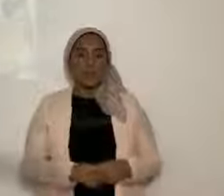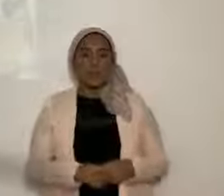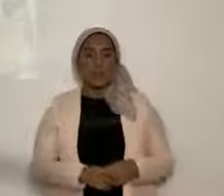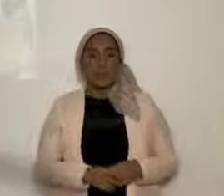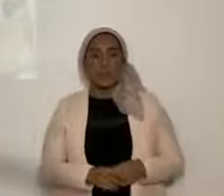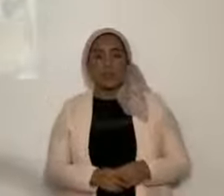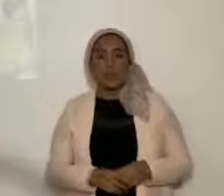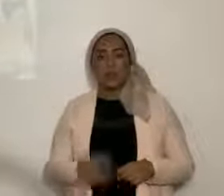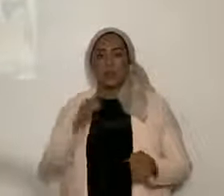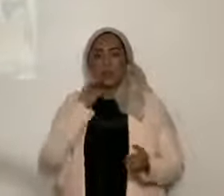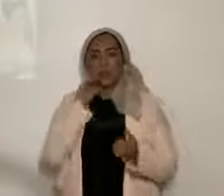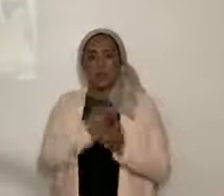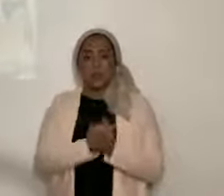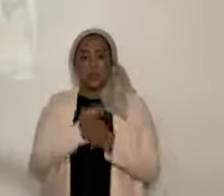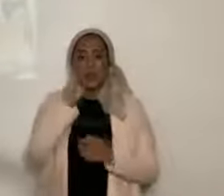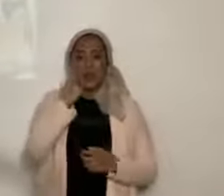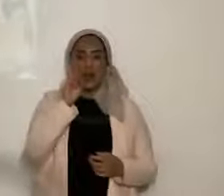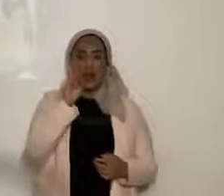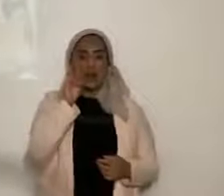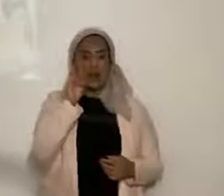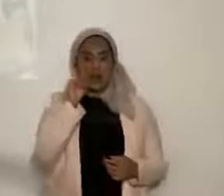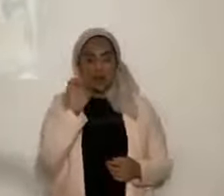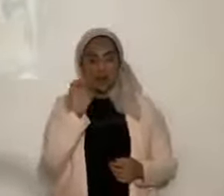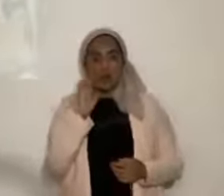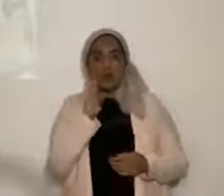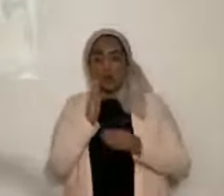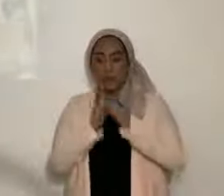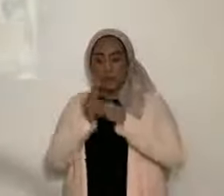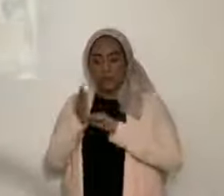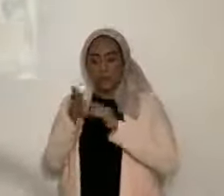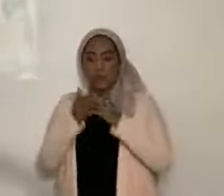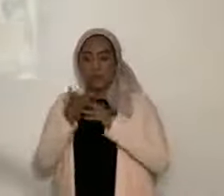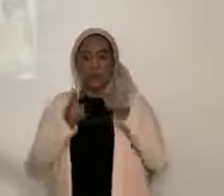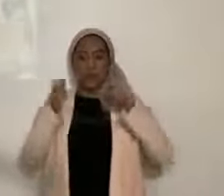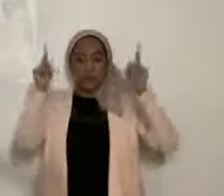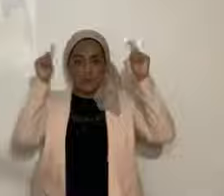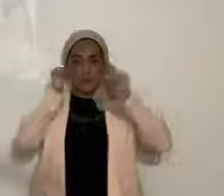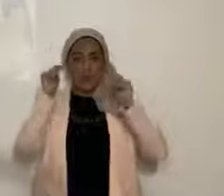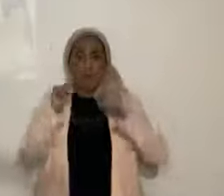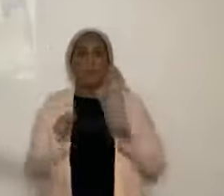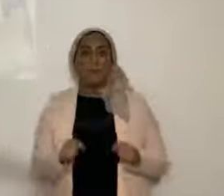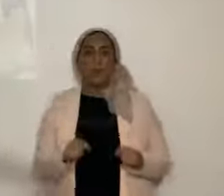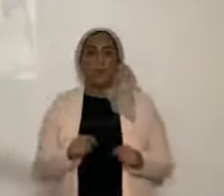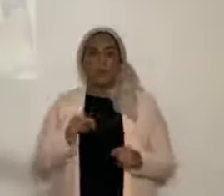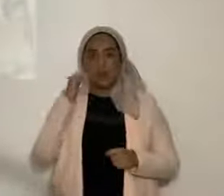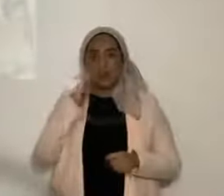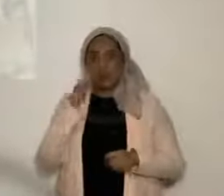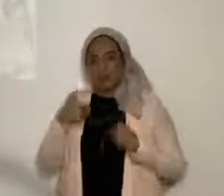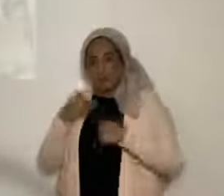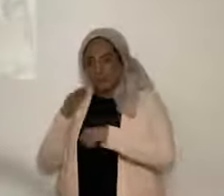la novia, pasaría por la gran tribulación, les hubiera advertido.